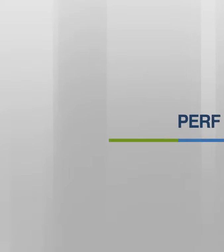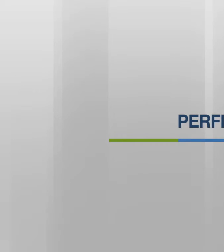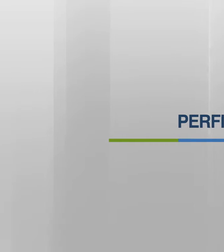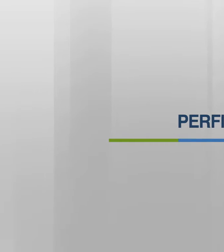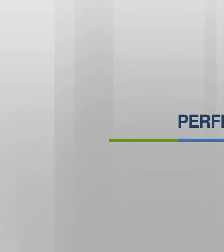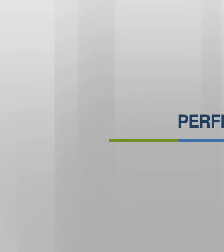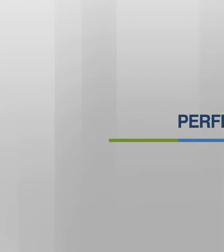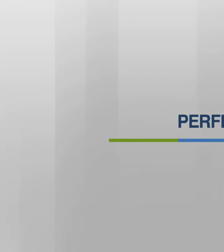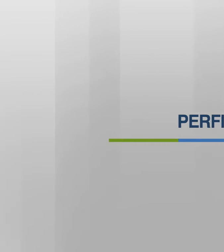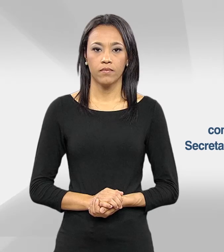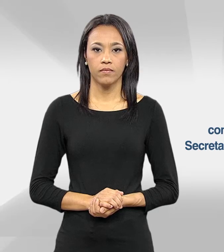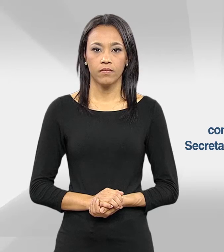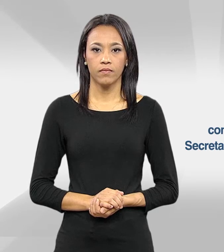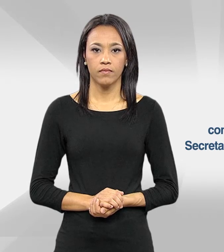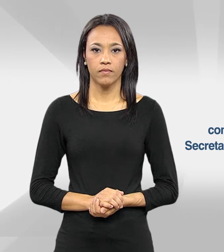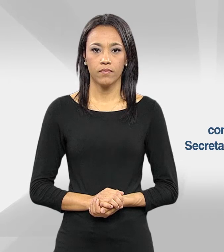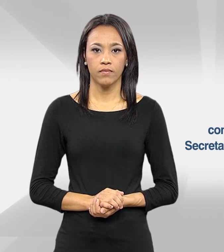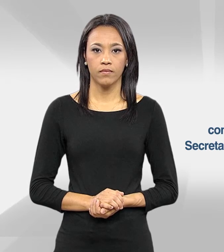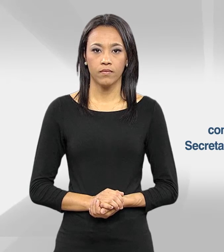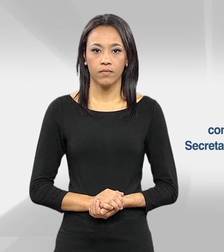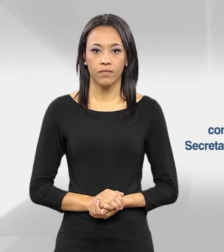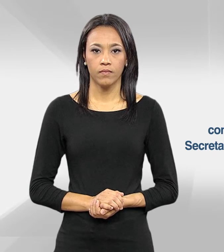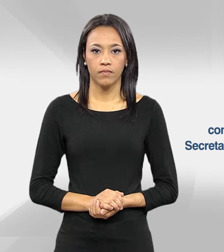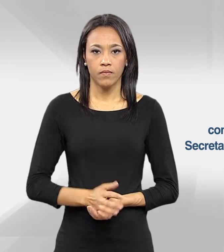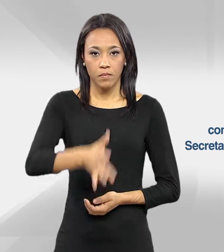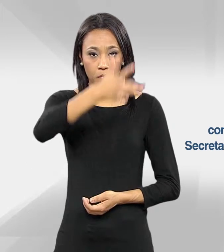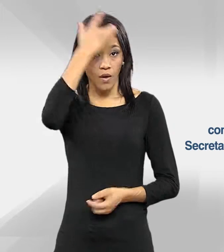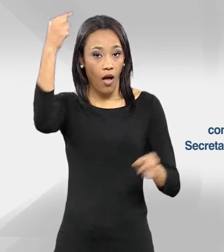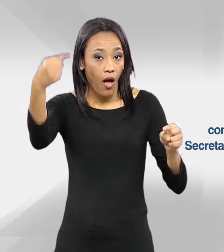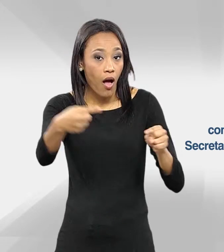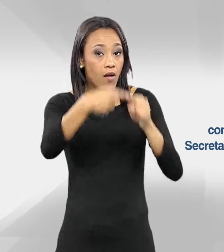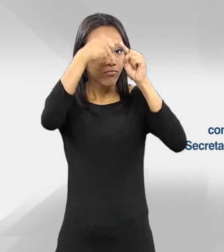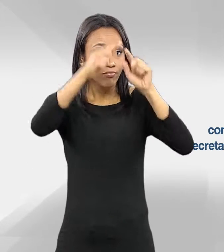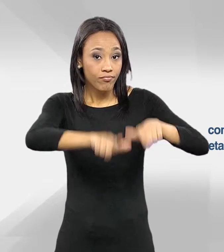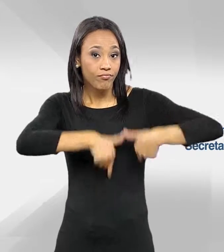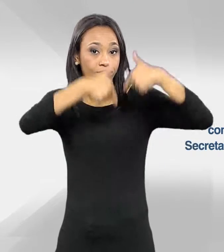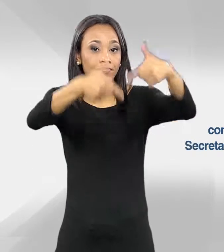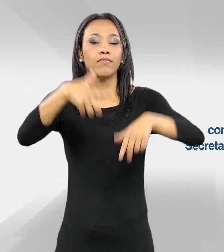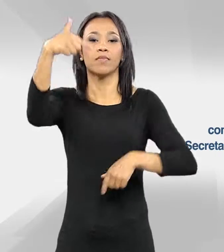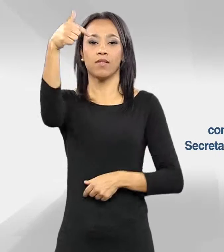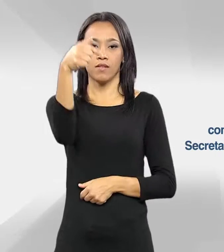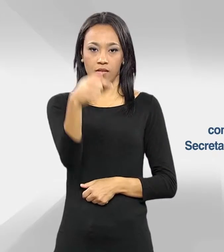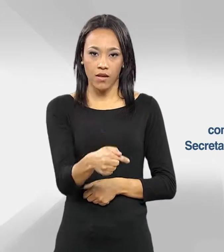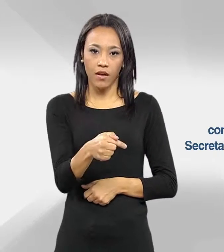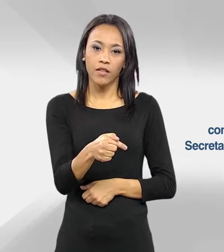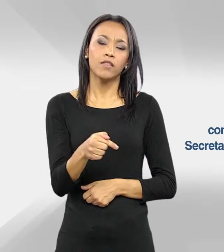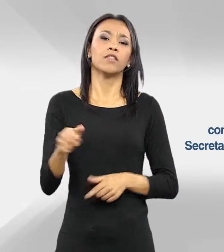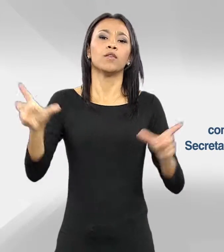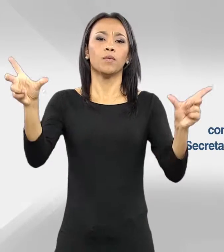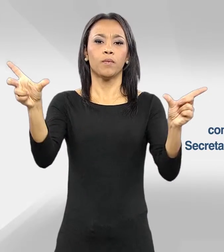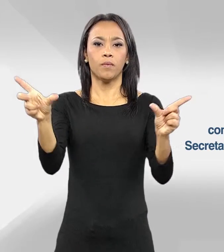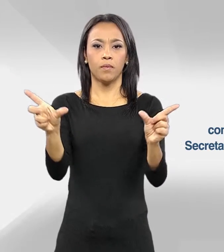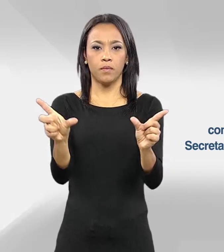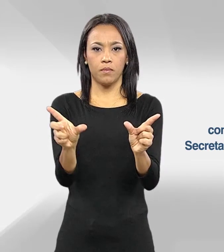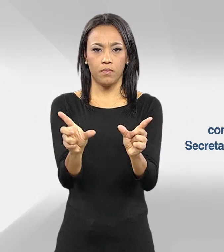perfil sete atuação na área de contabilidade e avaliação da secretaria de controle interno